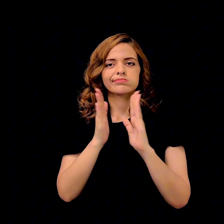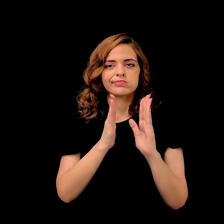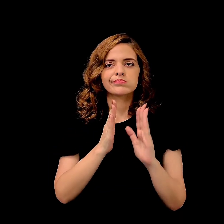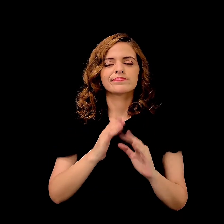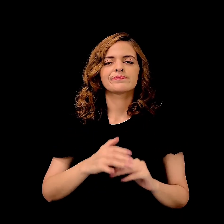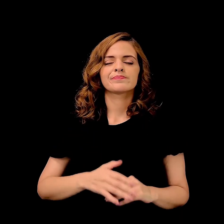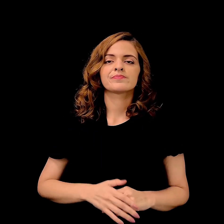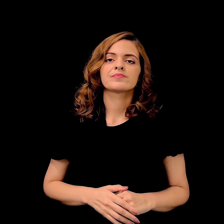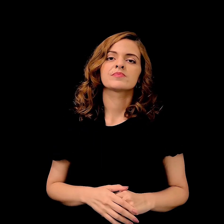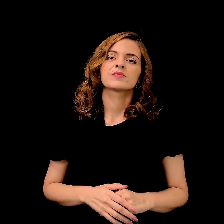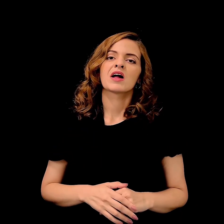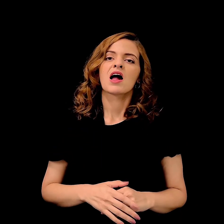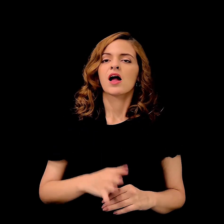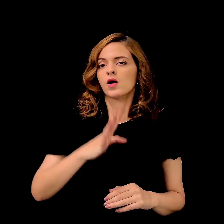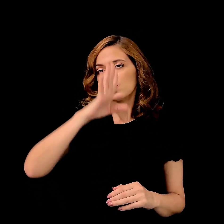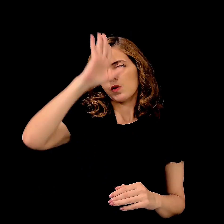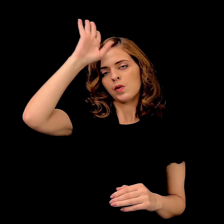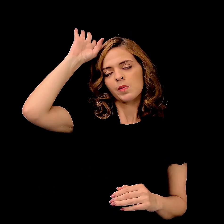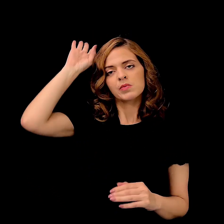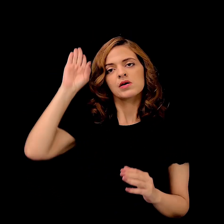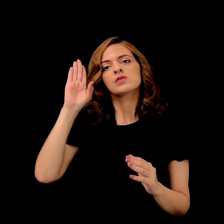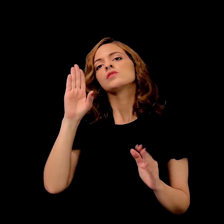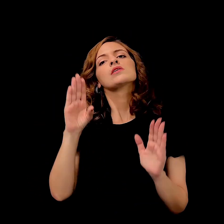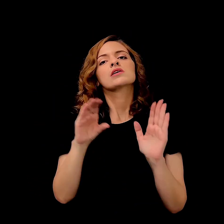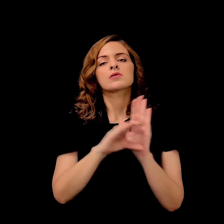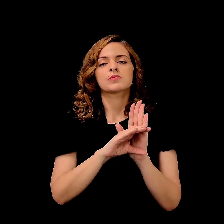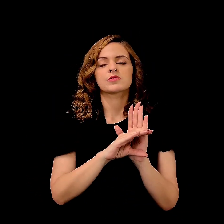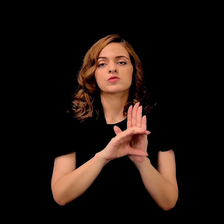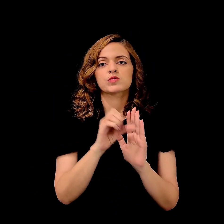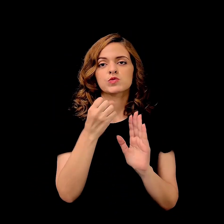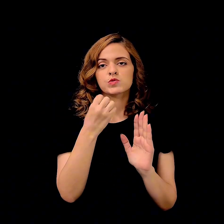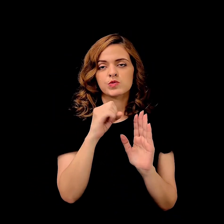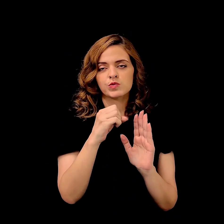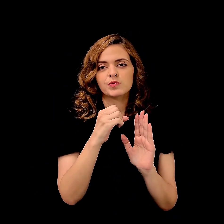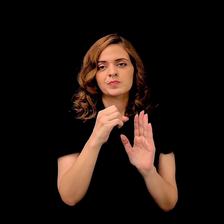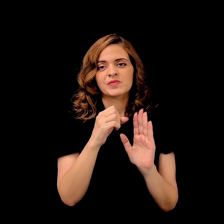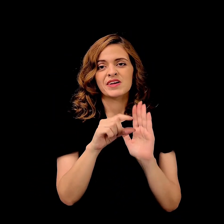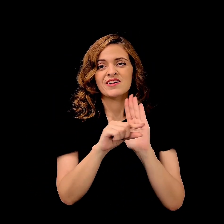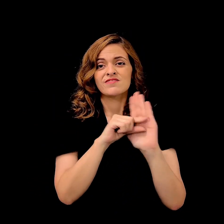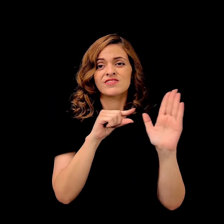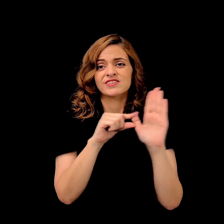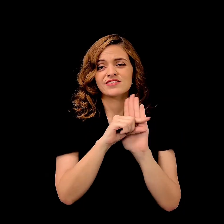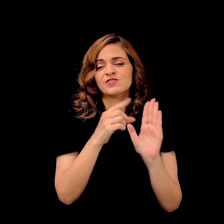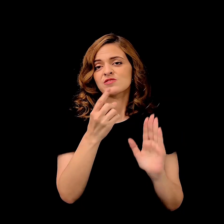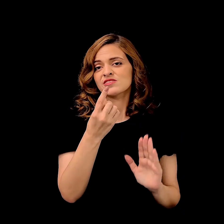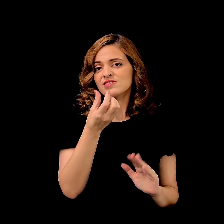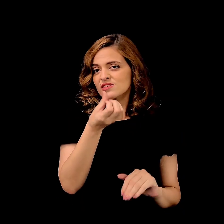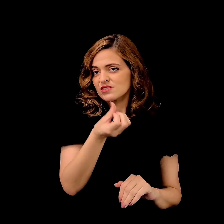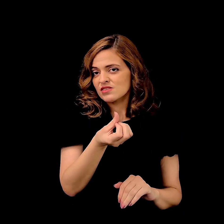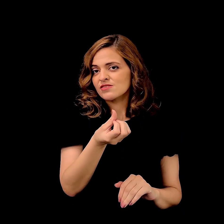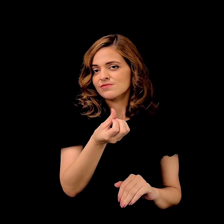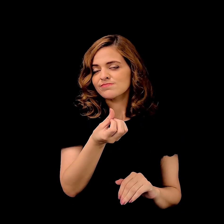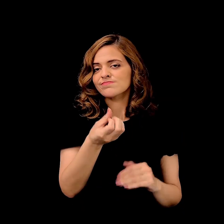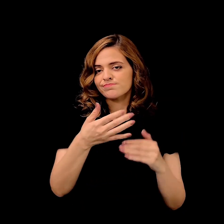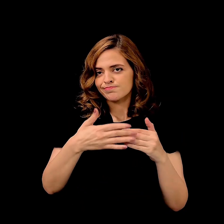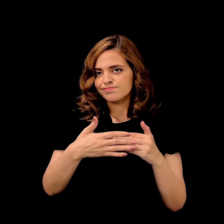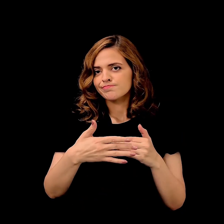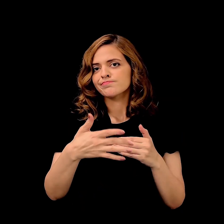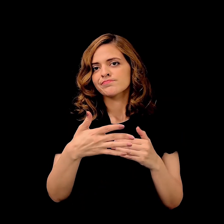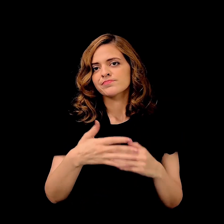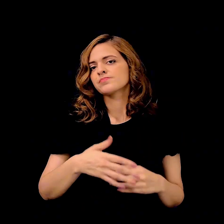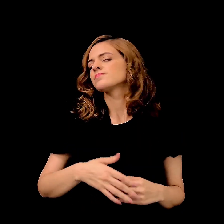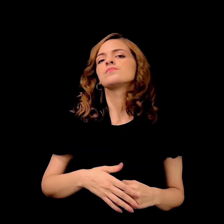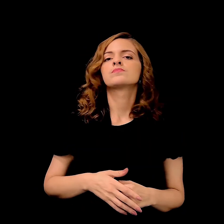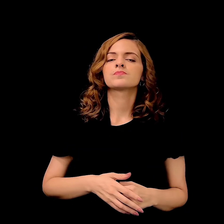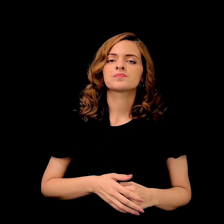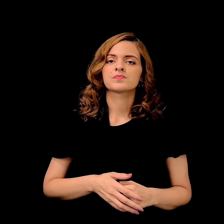em Romanos capítulo 8, em versículo 16, a partir do 16,